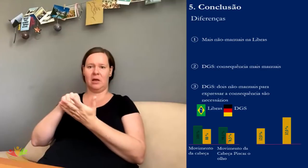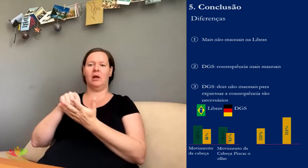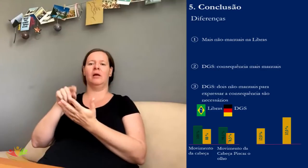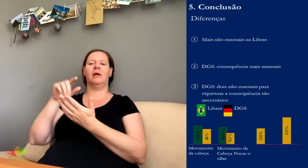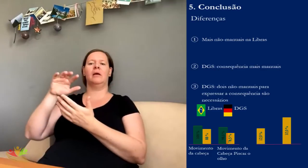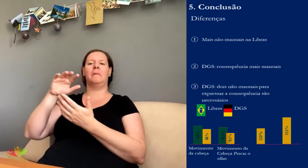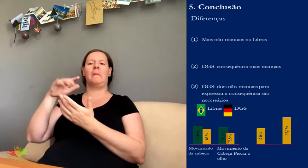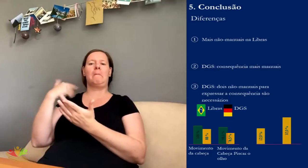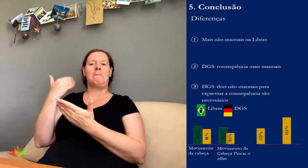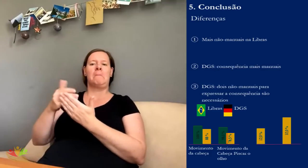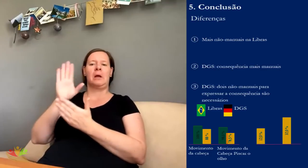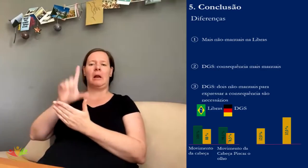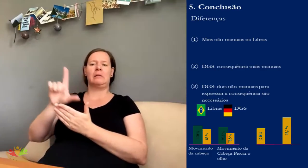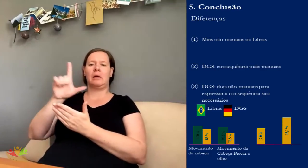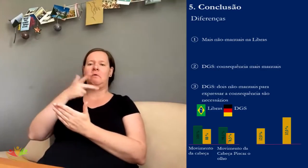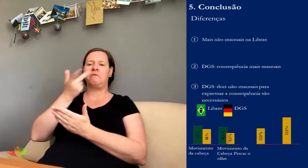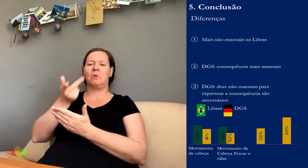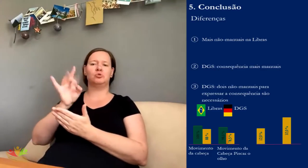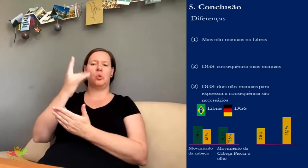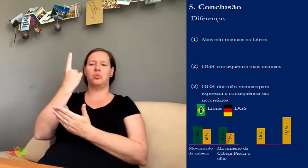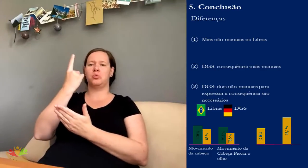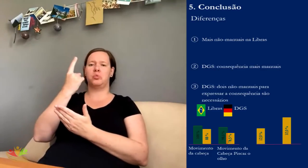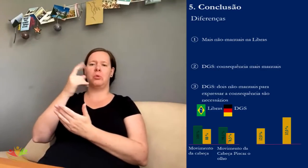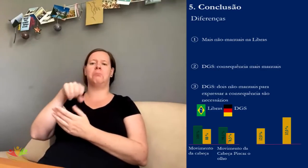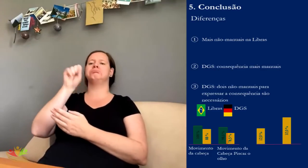na Libras.